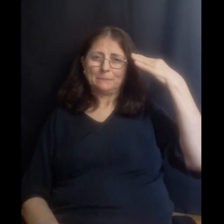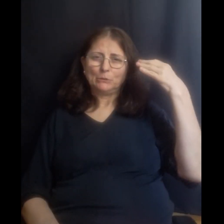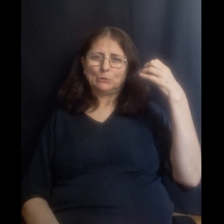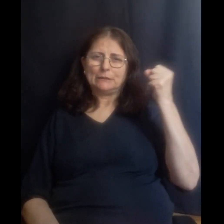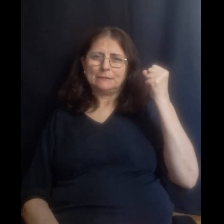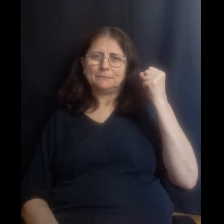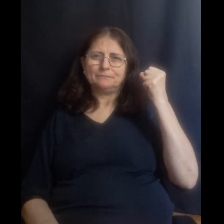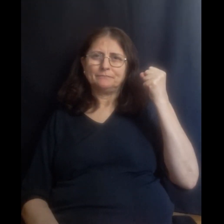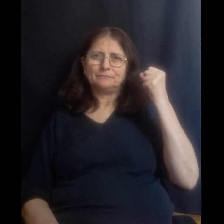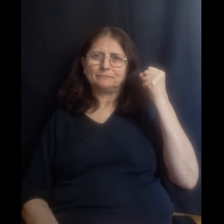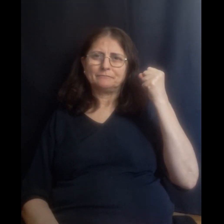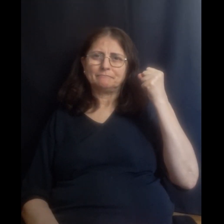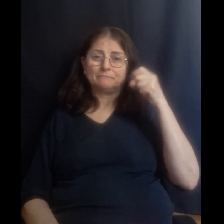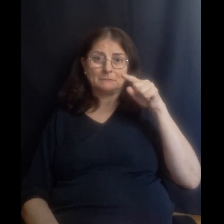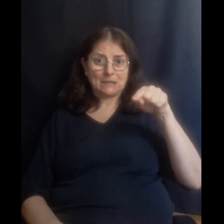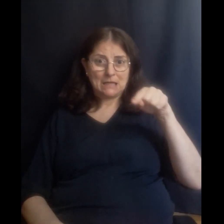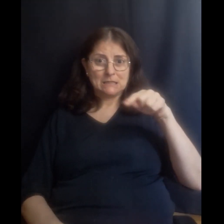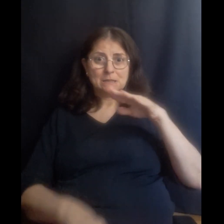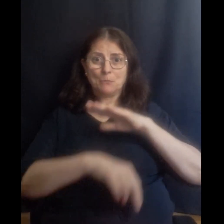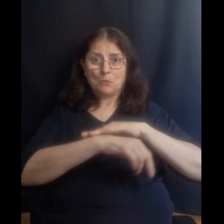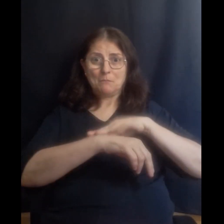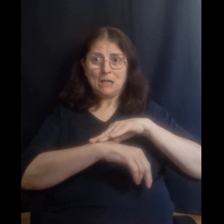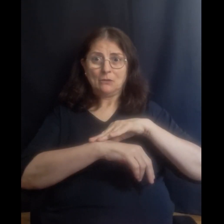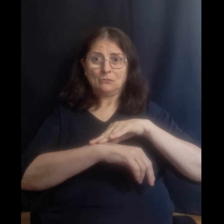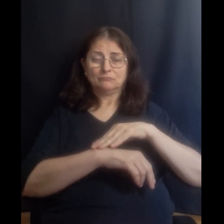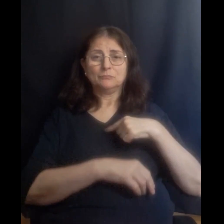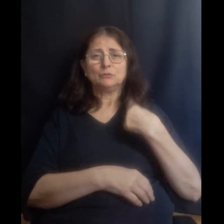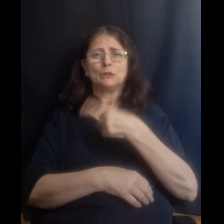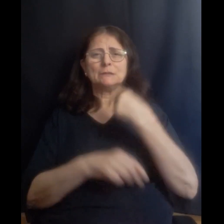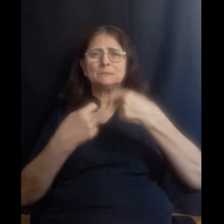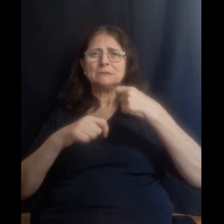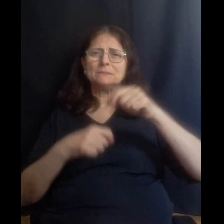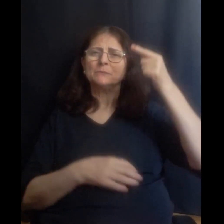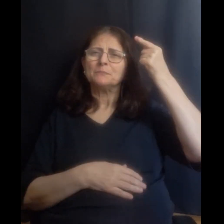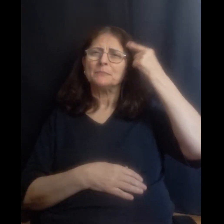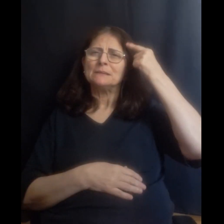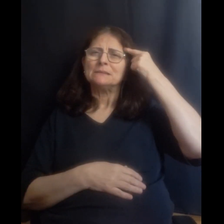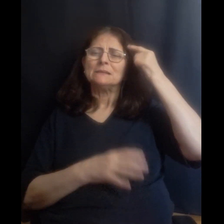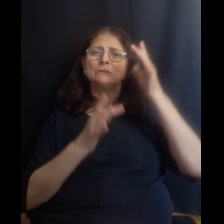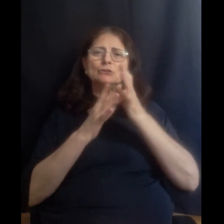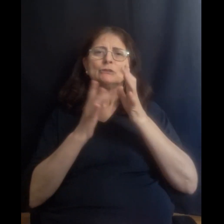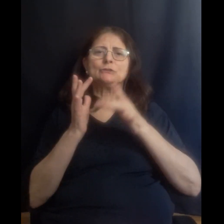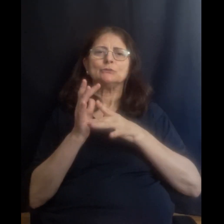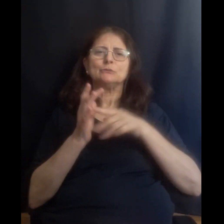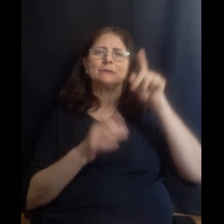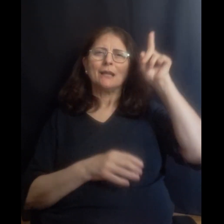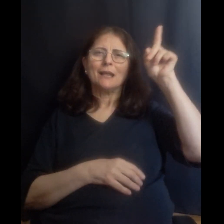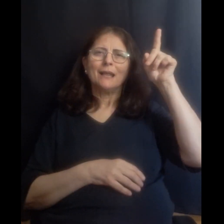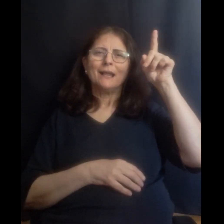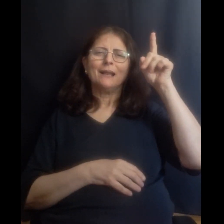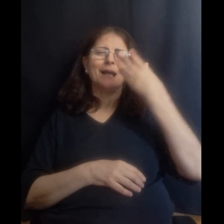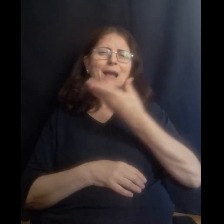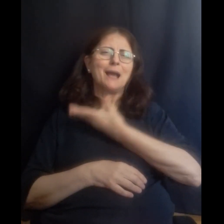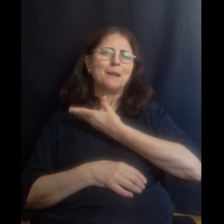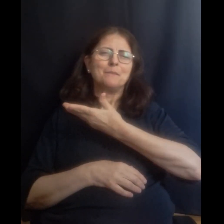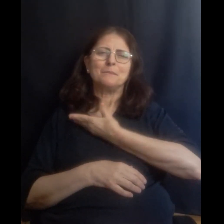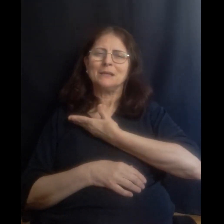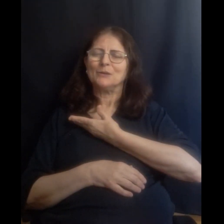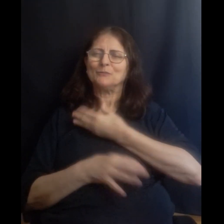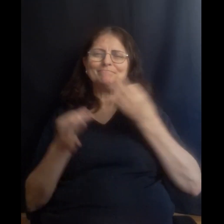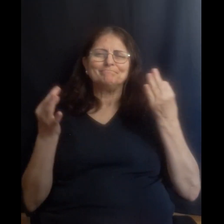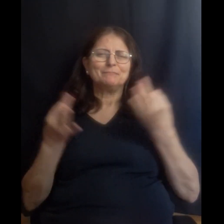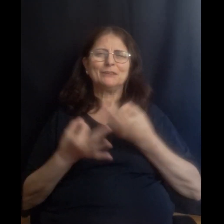sabedoria. Nessas ocasiões, vamos pensar em Jesus. Ele é o divino amigo